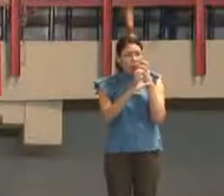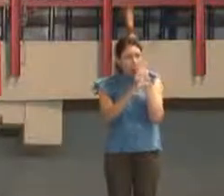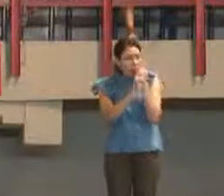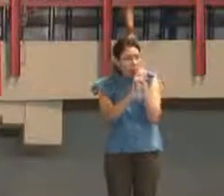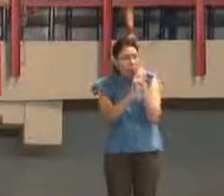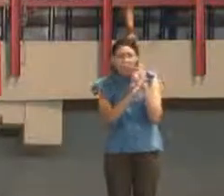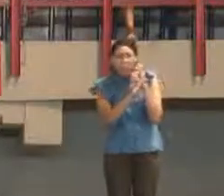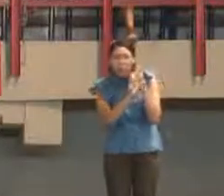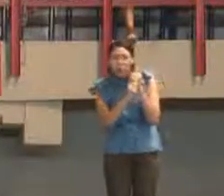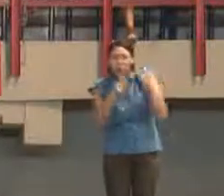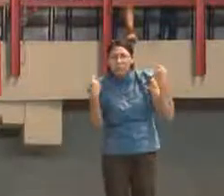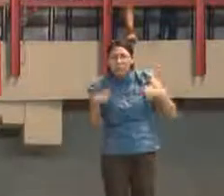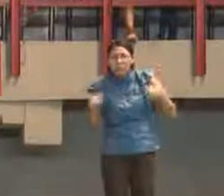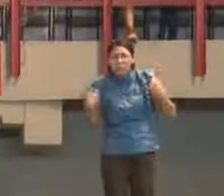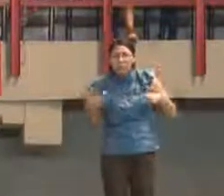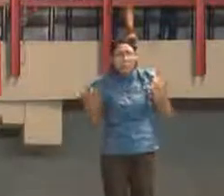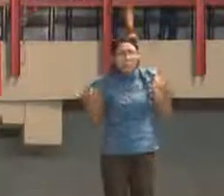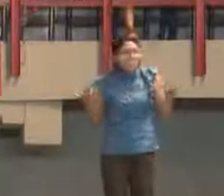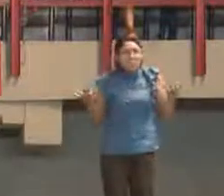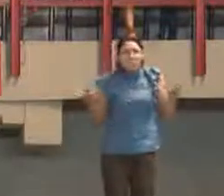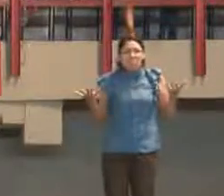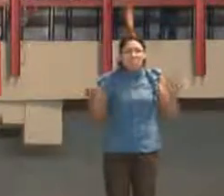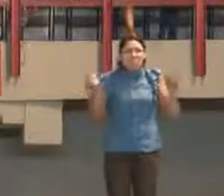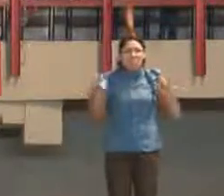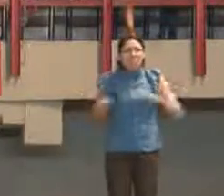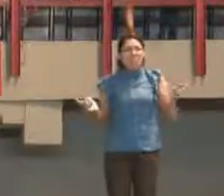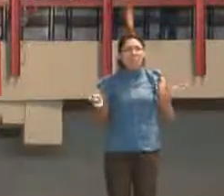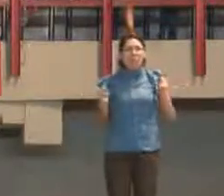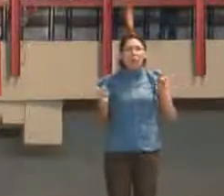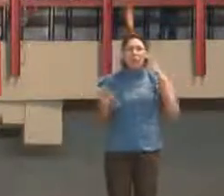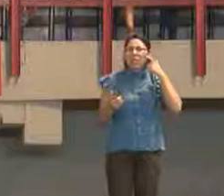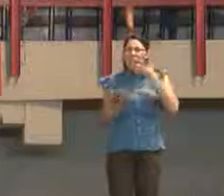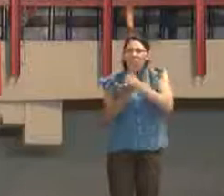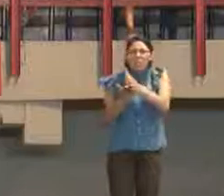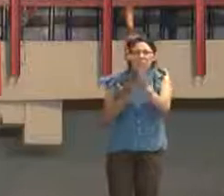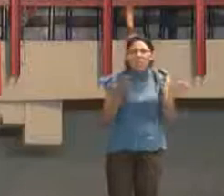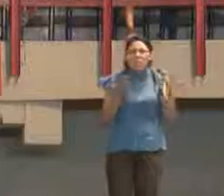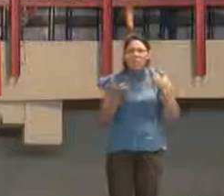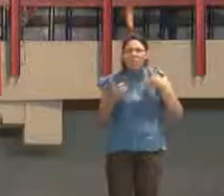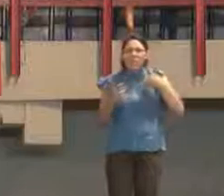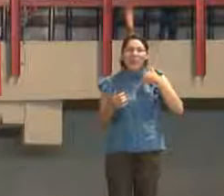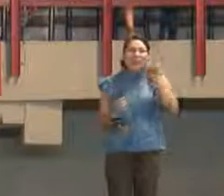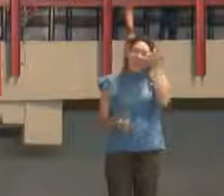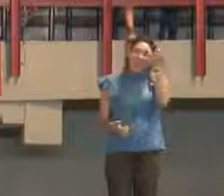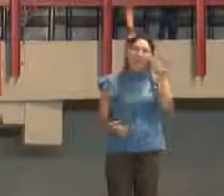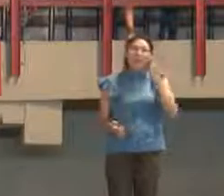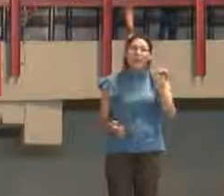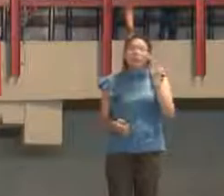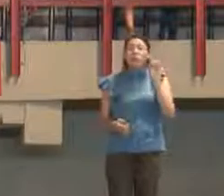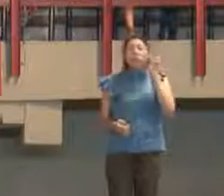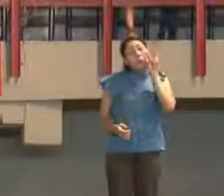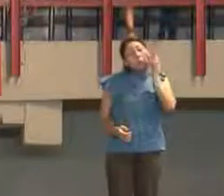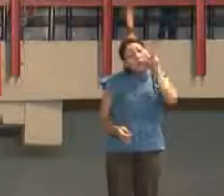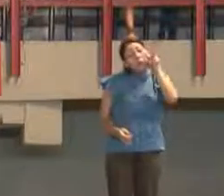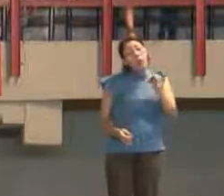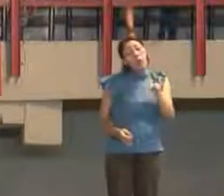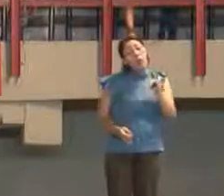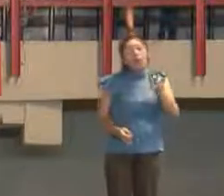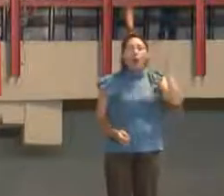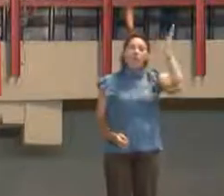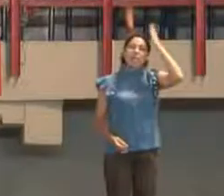questão? Precisava calcular desvio padrão, que é um cálculo que não é simples? Não. A única coisa que precisava era conhecer